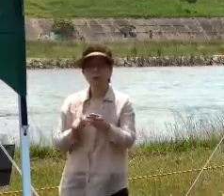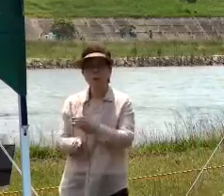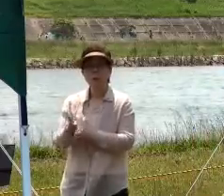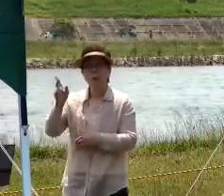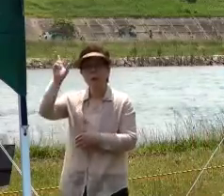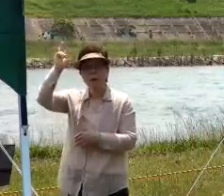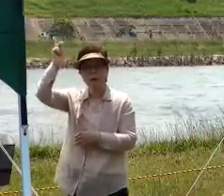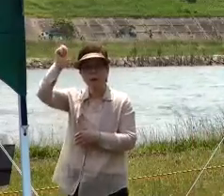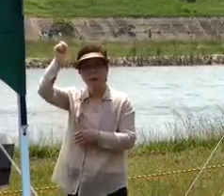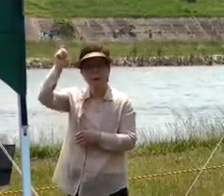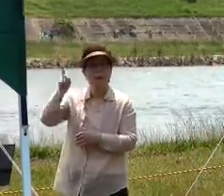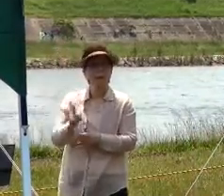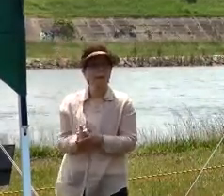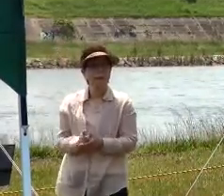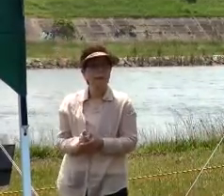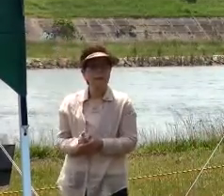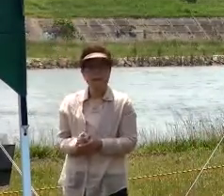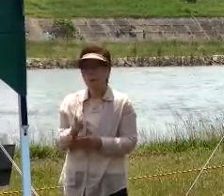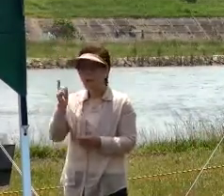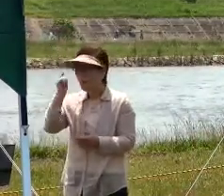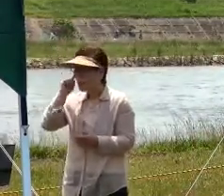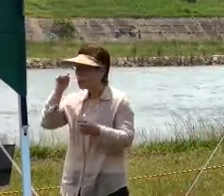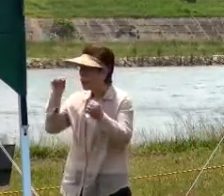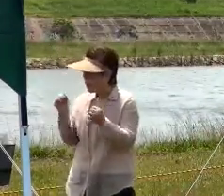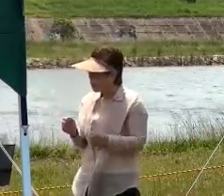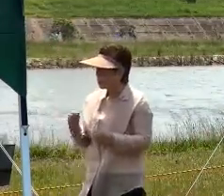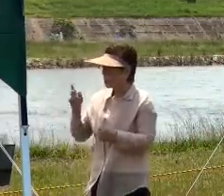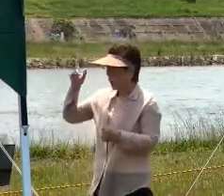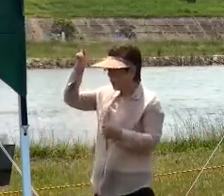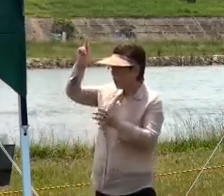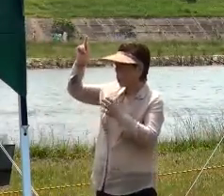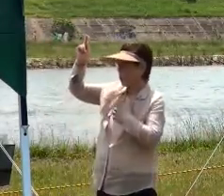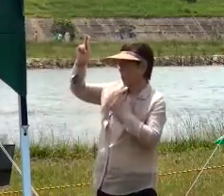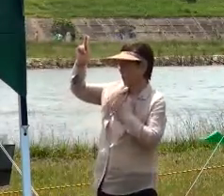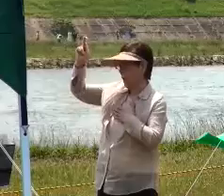が思っておられる気持ちなんだと。